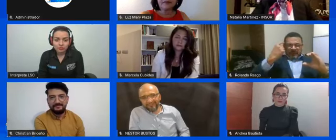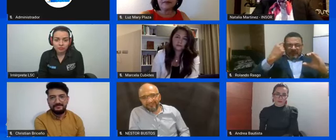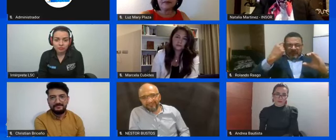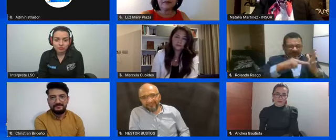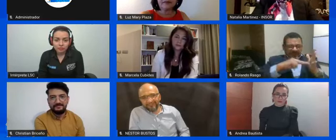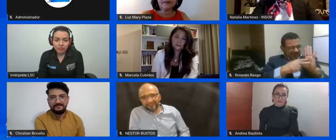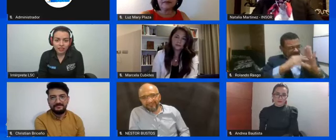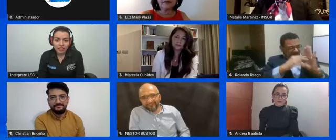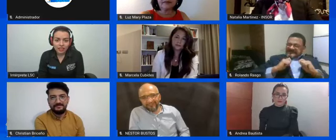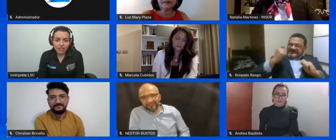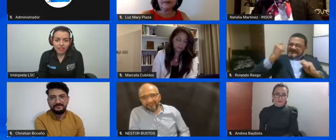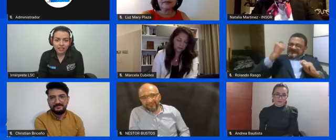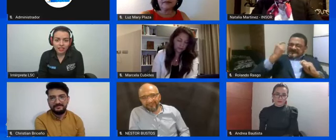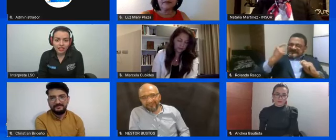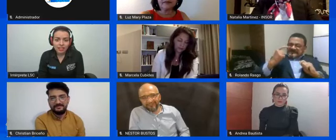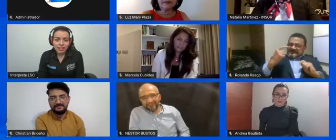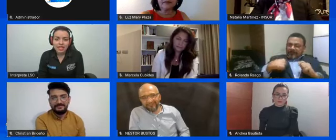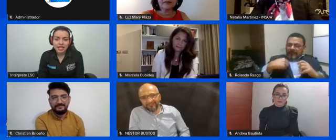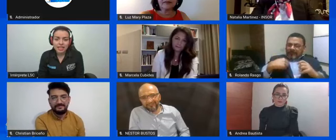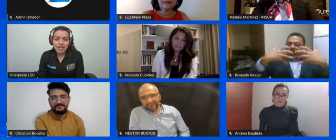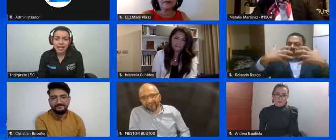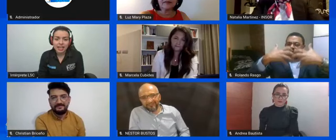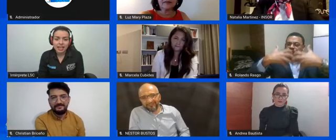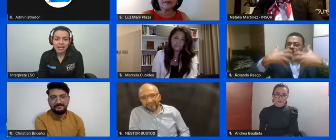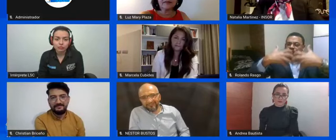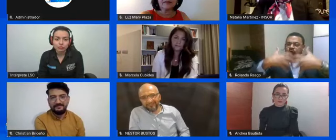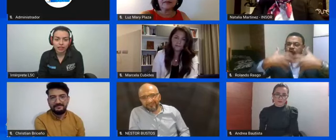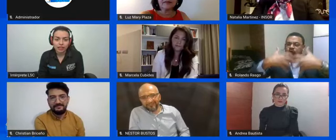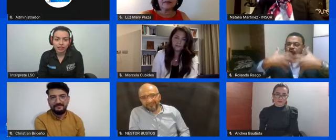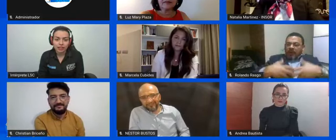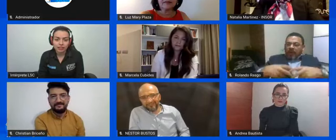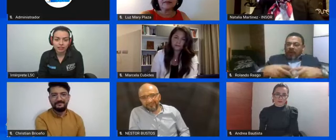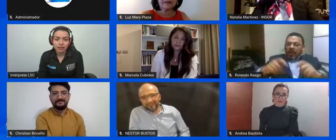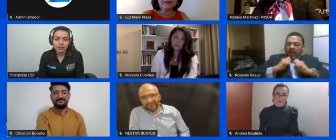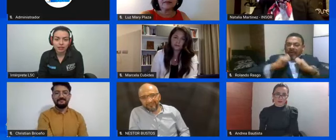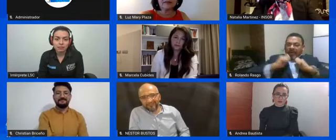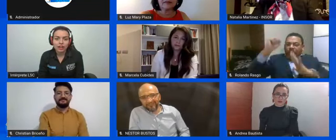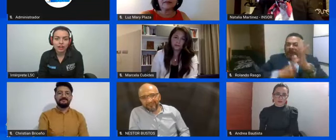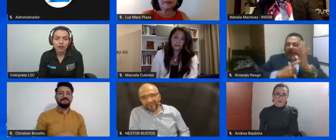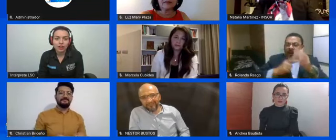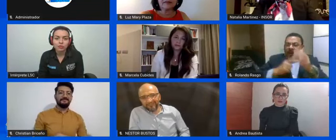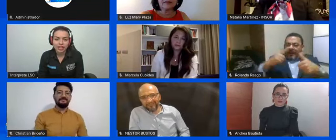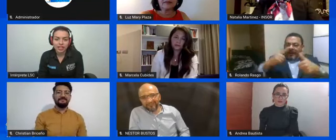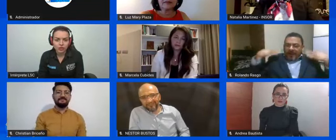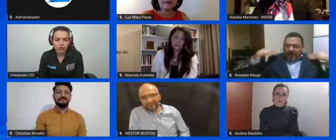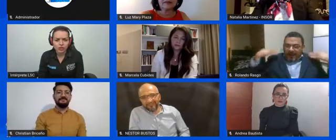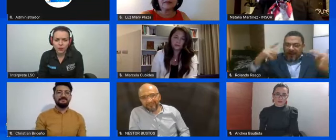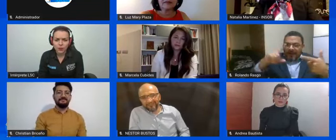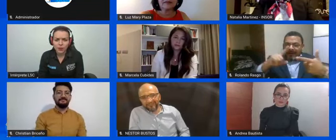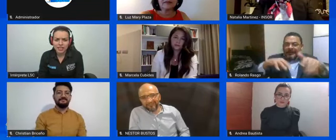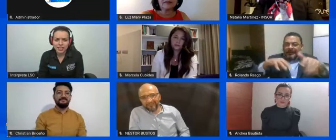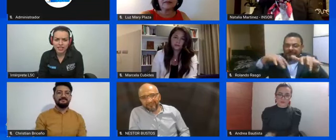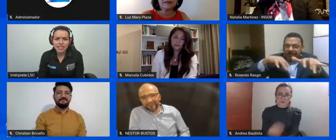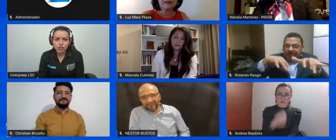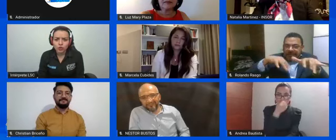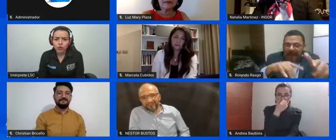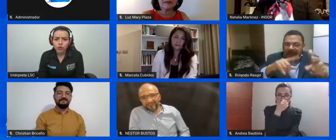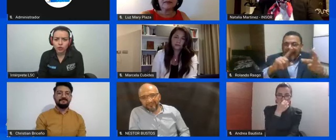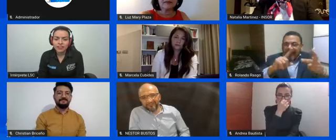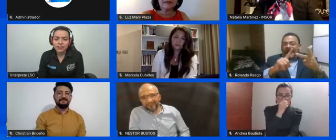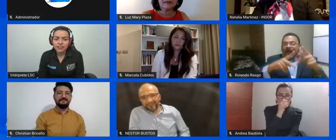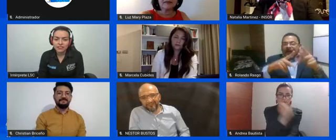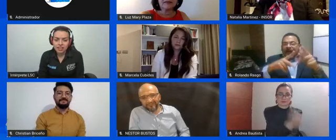Y pues allí me asignaron el tema de la comunicación con la lengua de señas y yo no lo entendía. Me